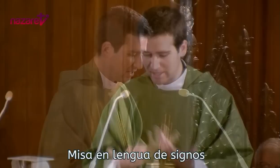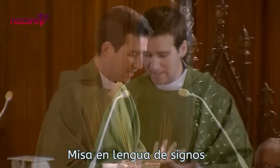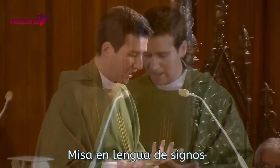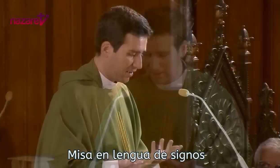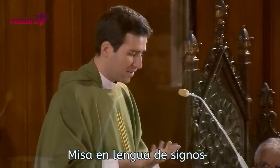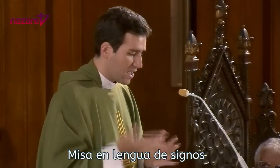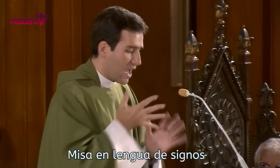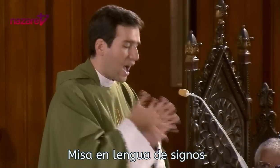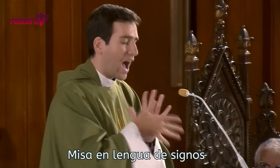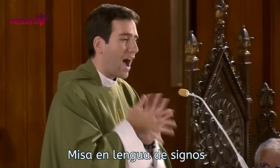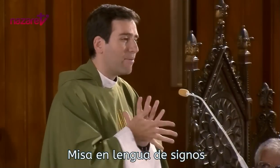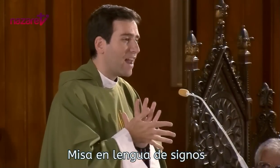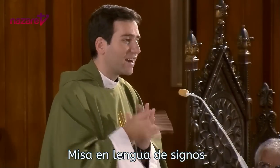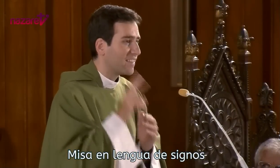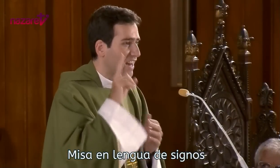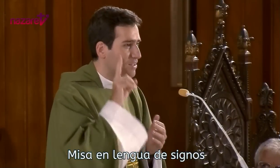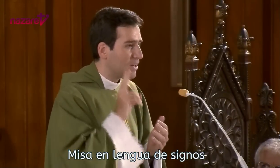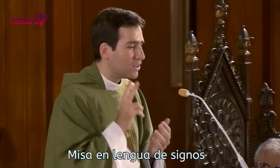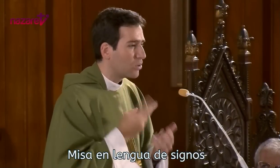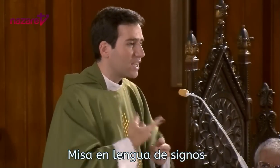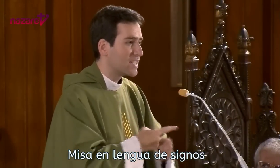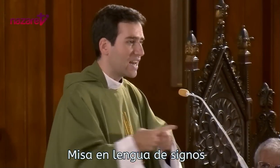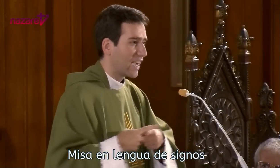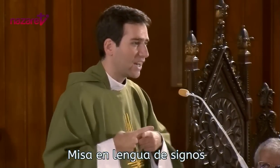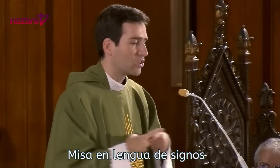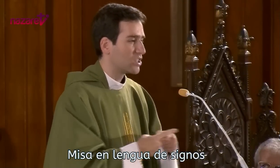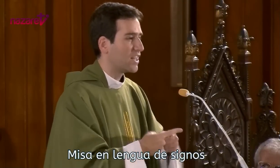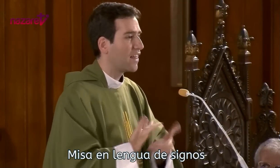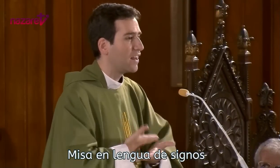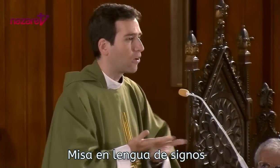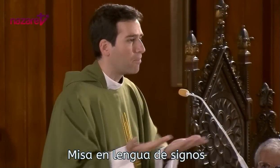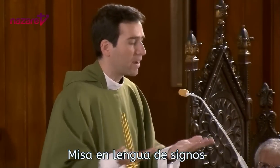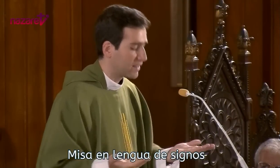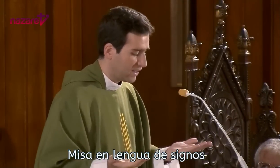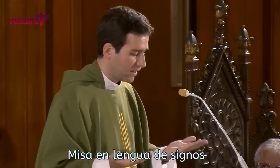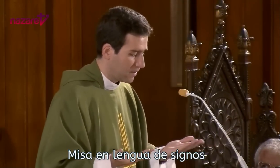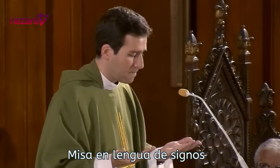familia, a hablar de las virtudes, de la generosidad, del compartir?